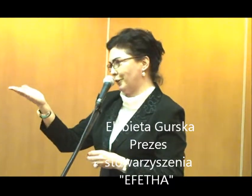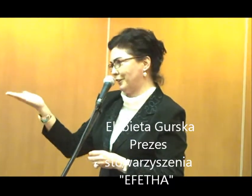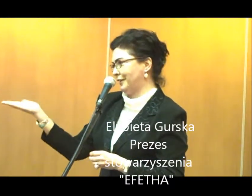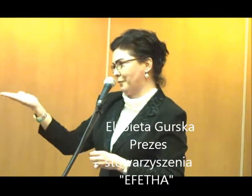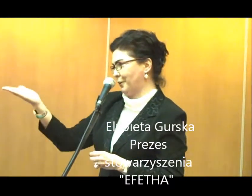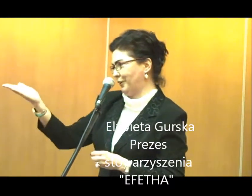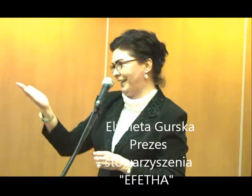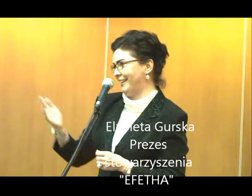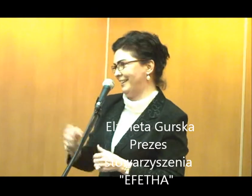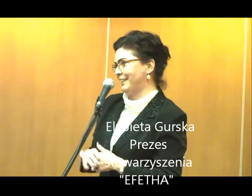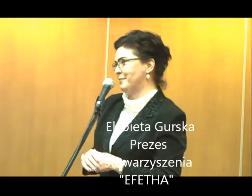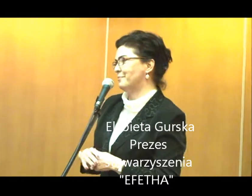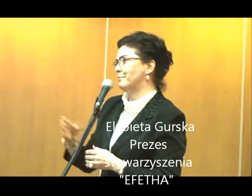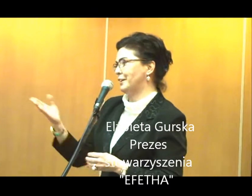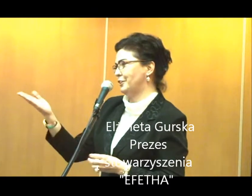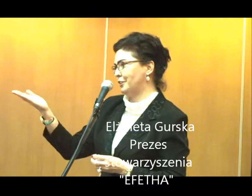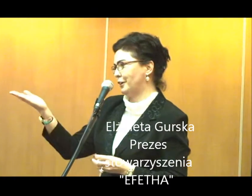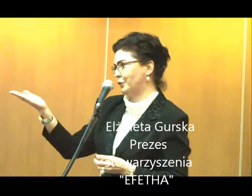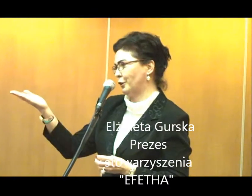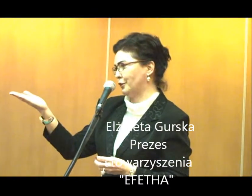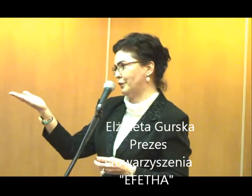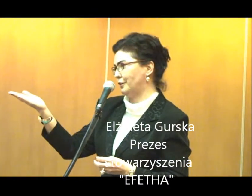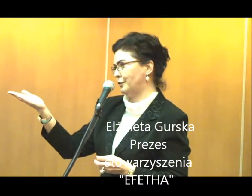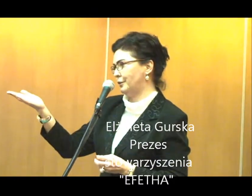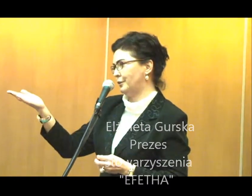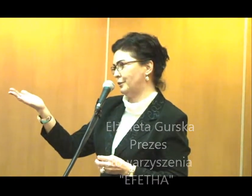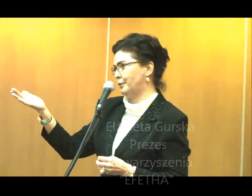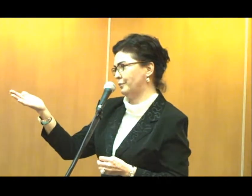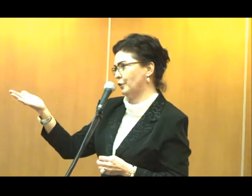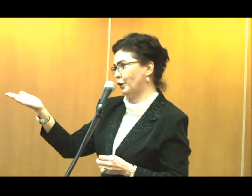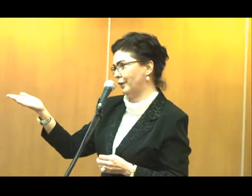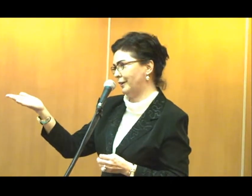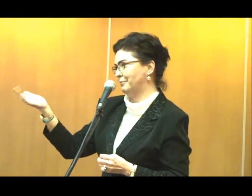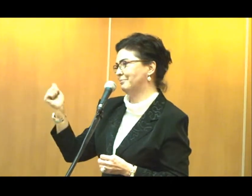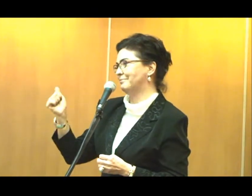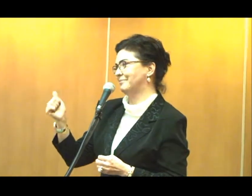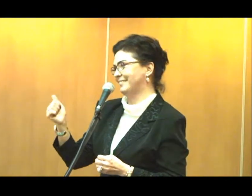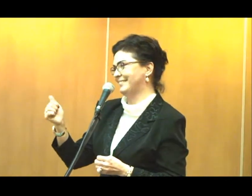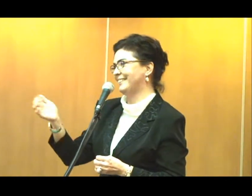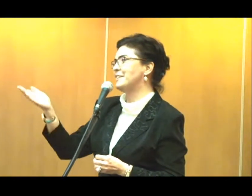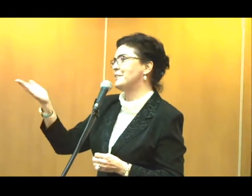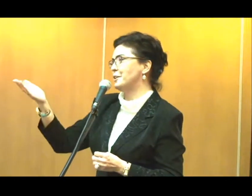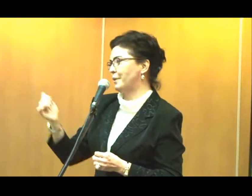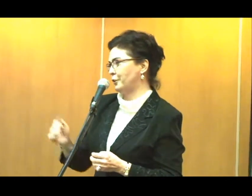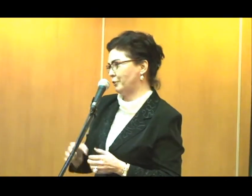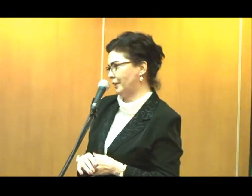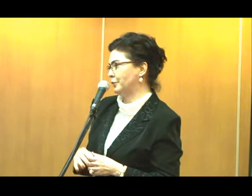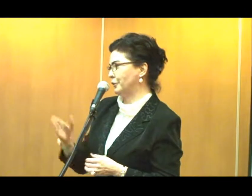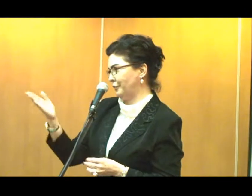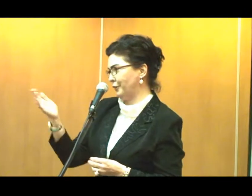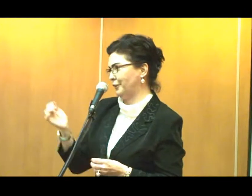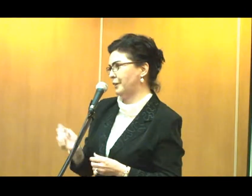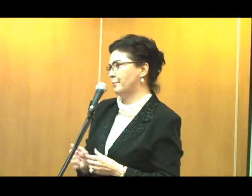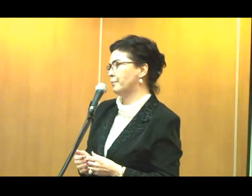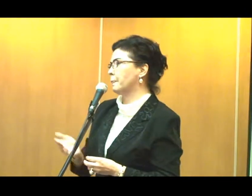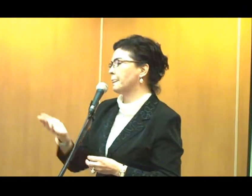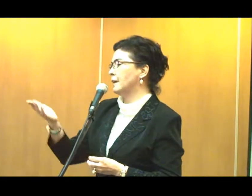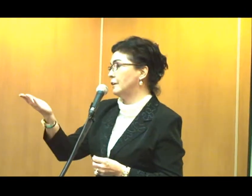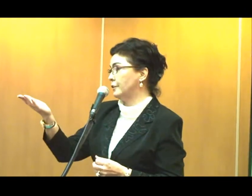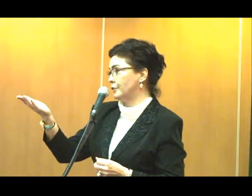panie dyrektorki, tak po kolei idę, pani dyrektor Jolę, panią dyrektor